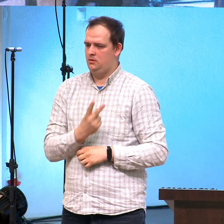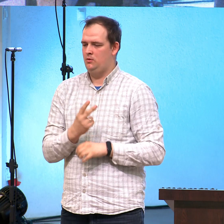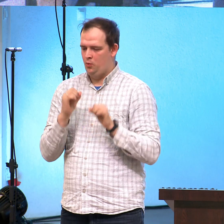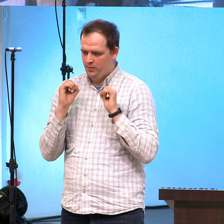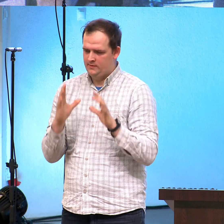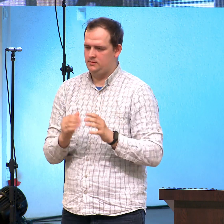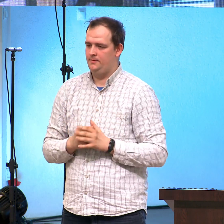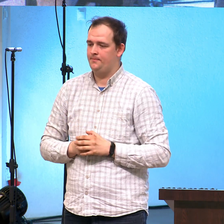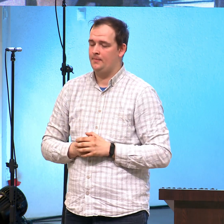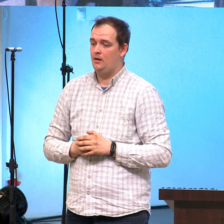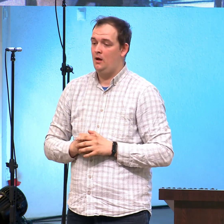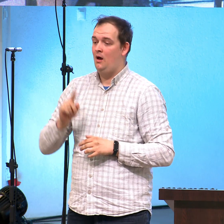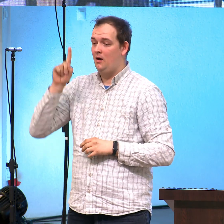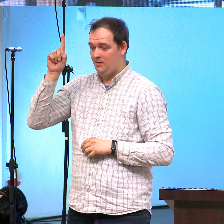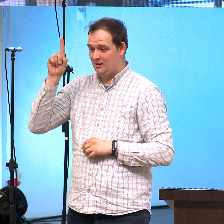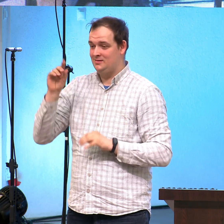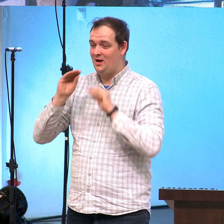Господь показал, и я удивился, что